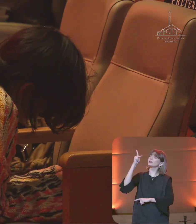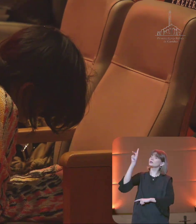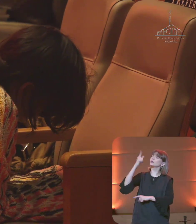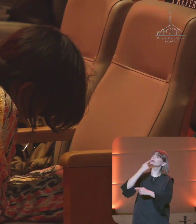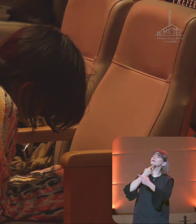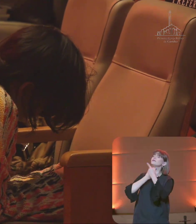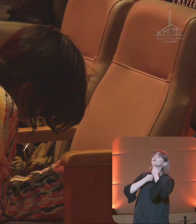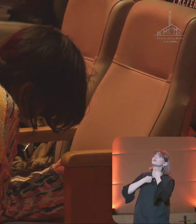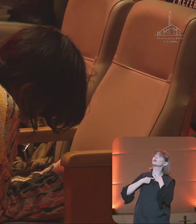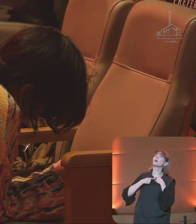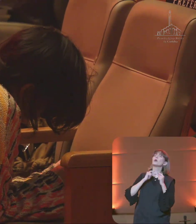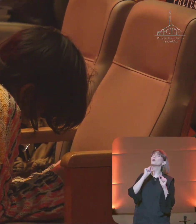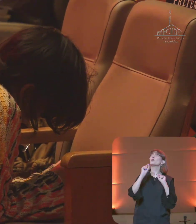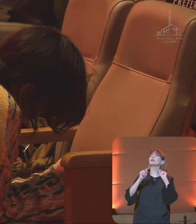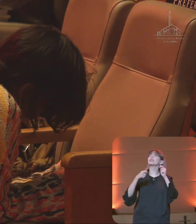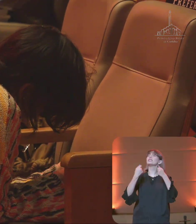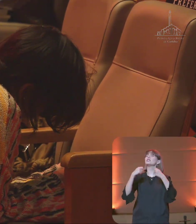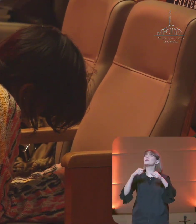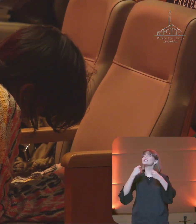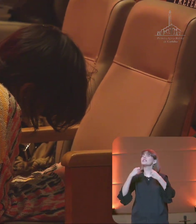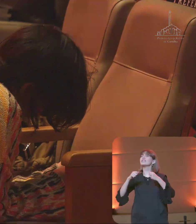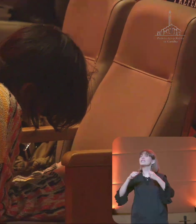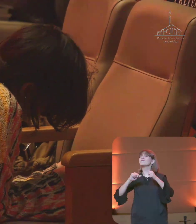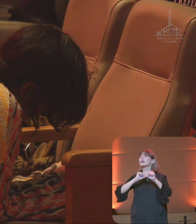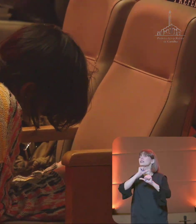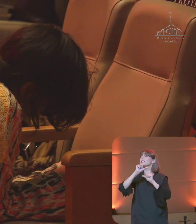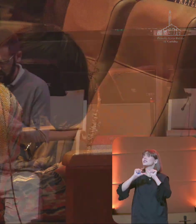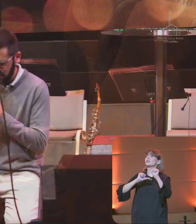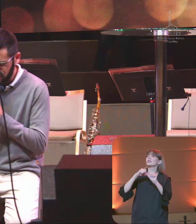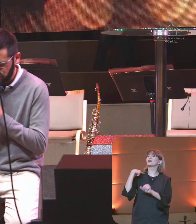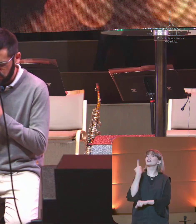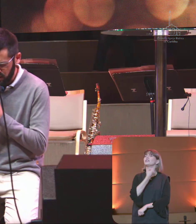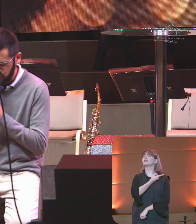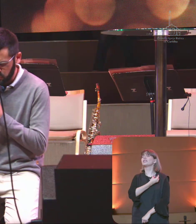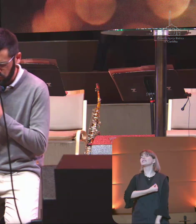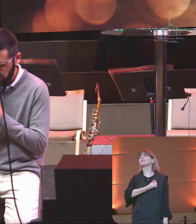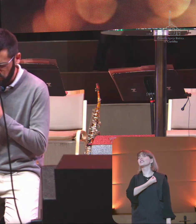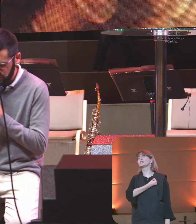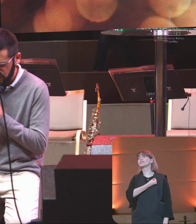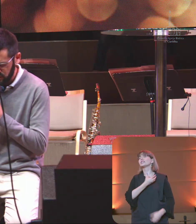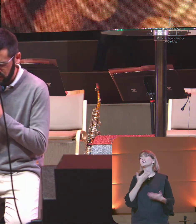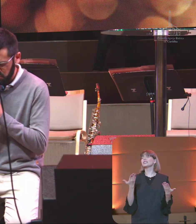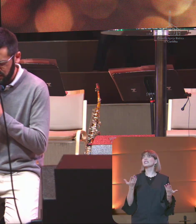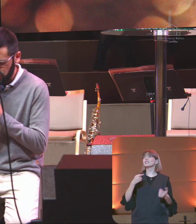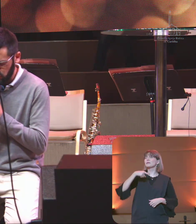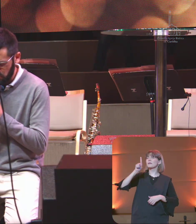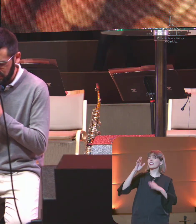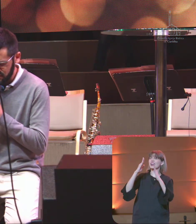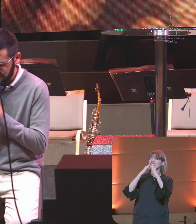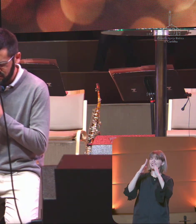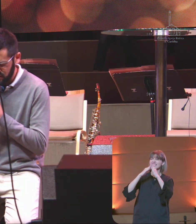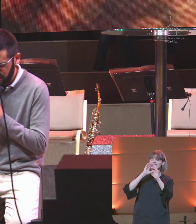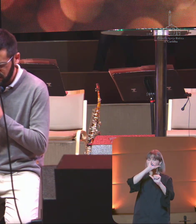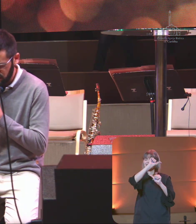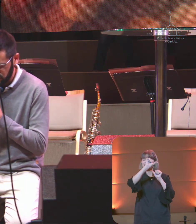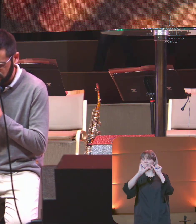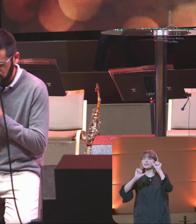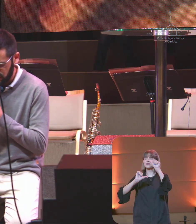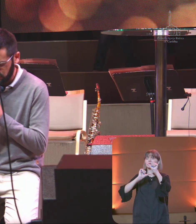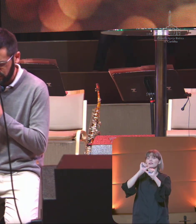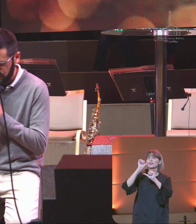precisamos mudar. Mas acima de tudo, ó Deus, queremos sair daqui nessa noite transformados pelo Teu poder, pela Tua presença que é